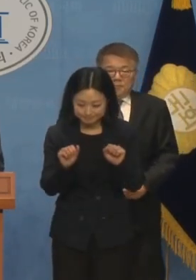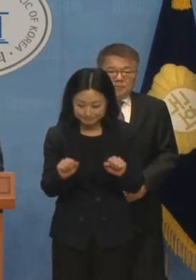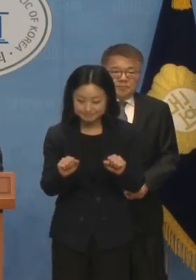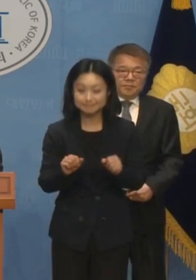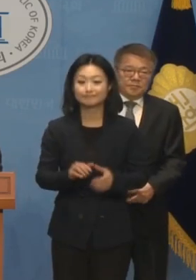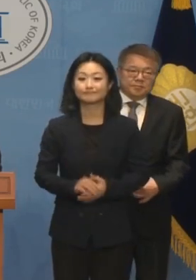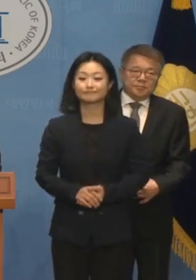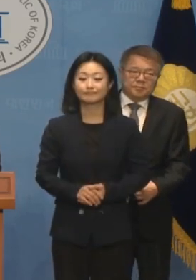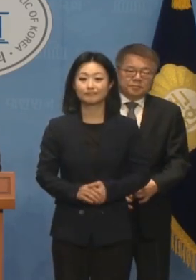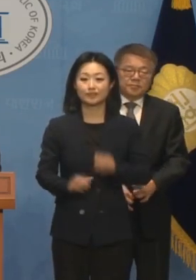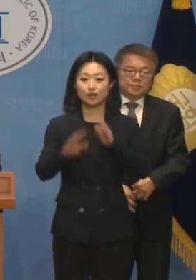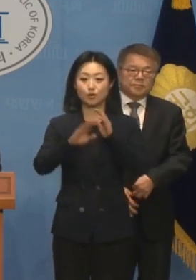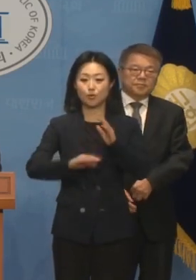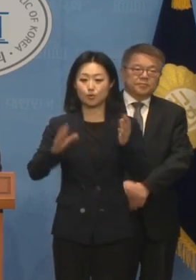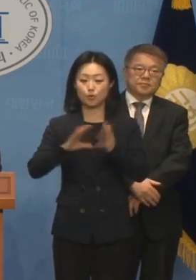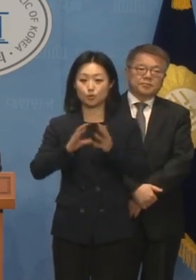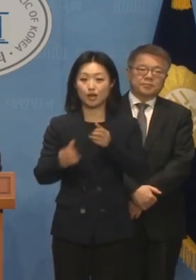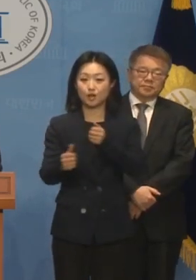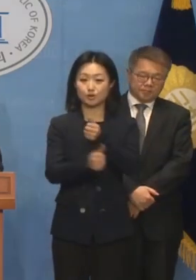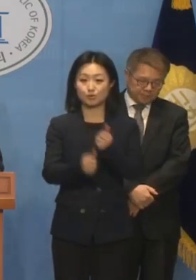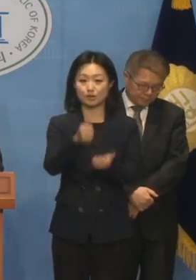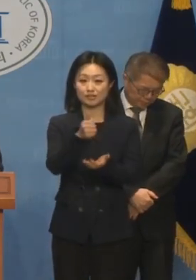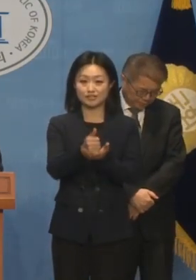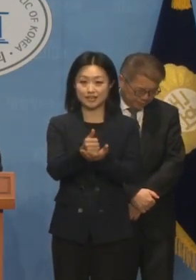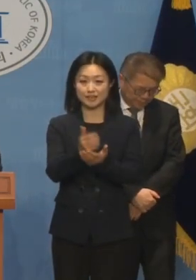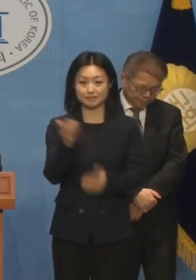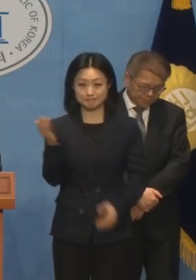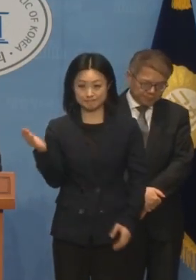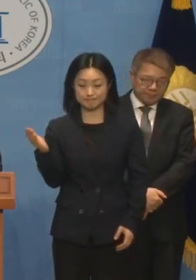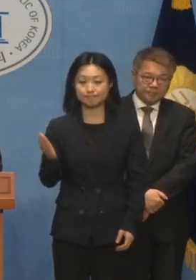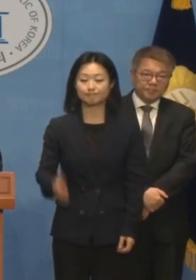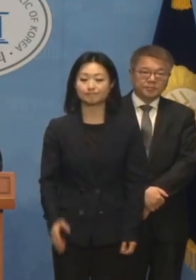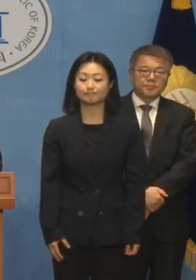안녕하십니까. 공론화위원회 위원장 김상렬입니다.